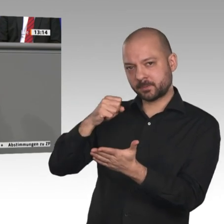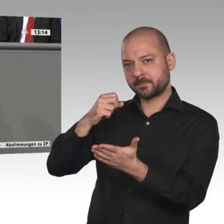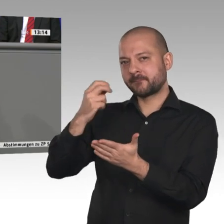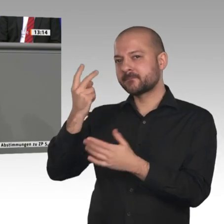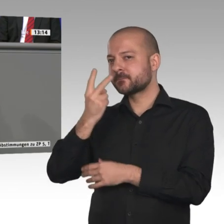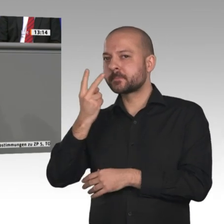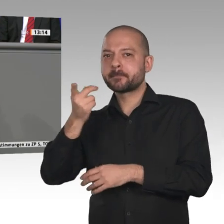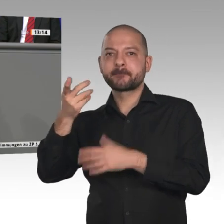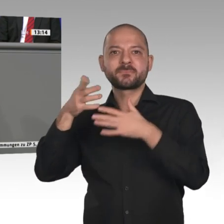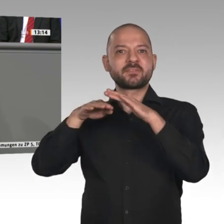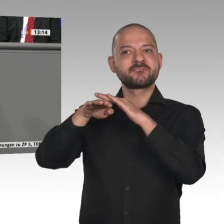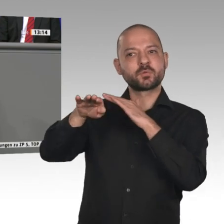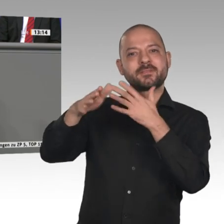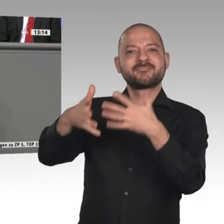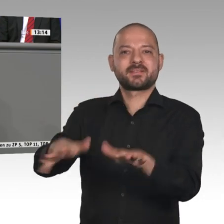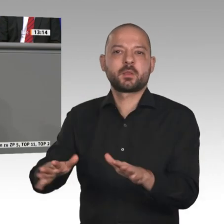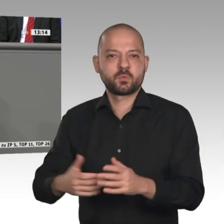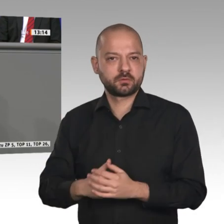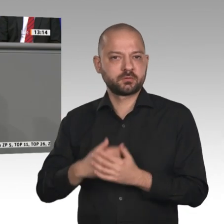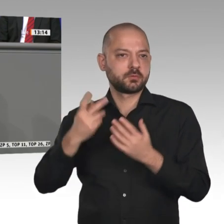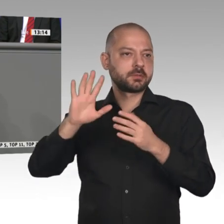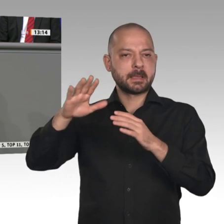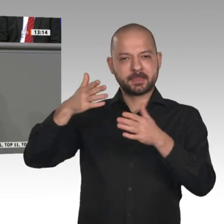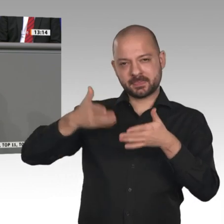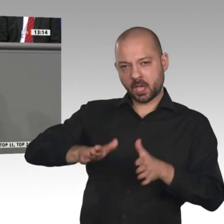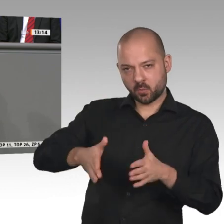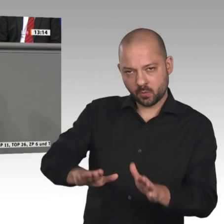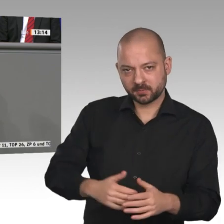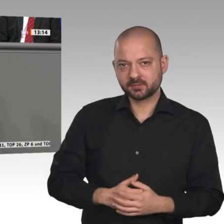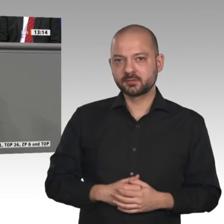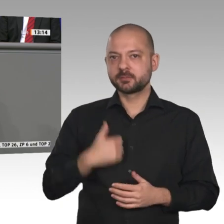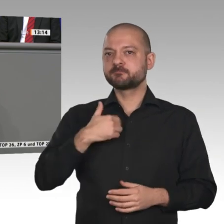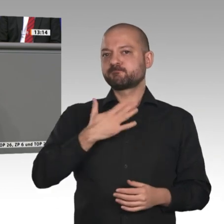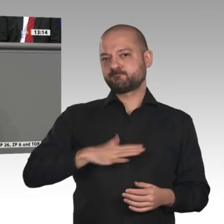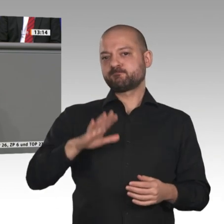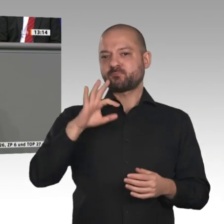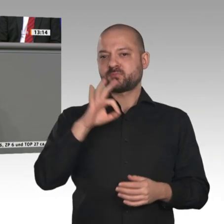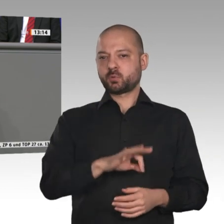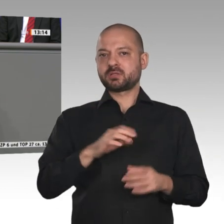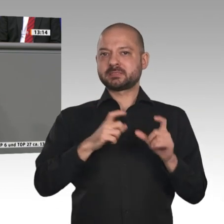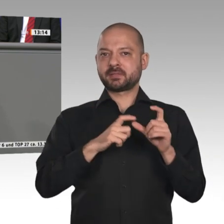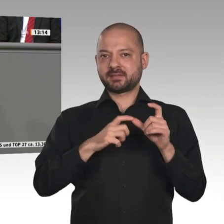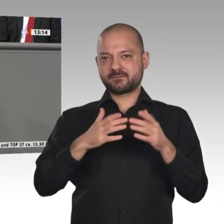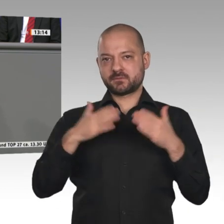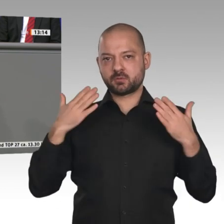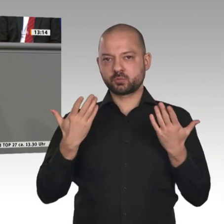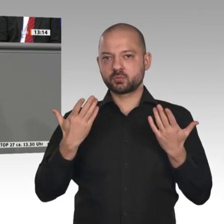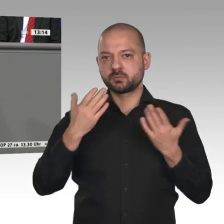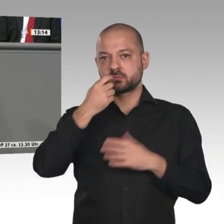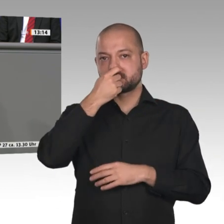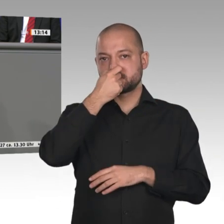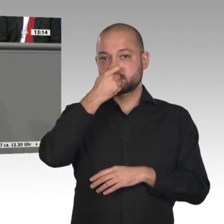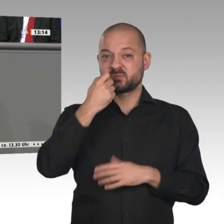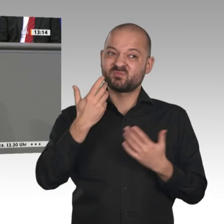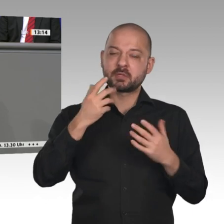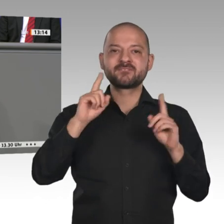Nachkommen. Und ich will zunächst auch noch sagen für die SPD-Fraktion, dass der Begriff der Wiedergutmachung wirklich